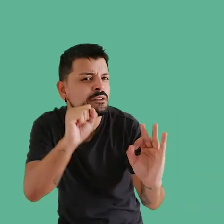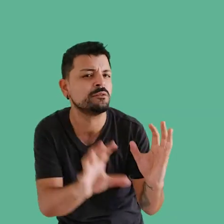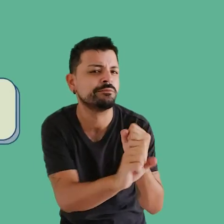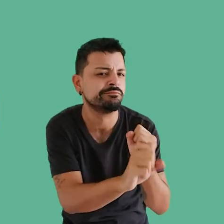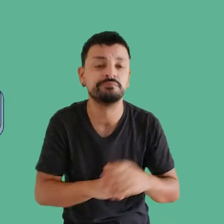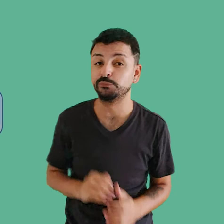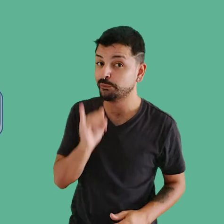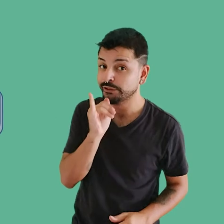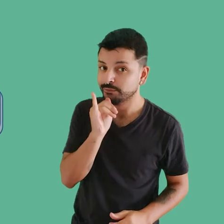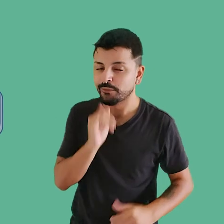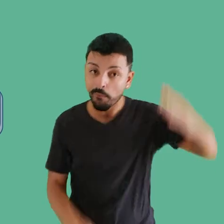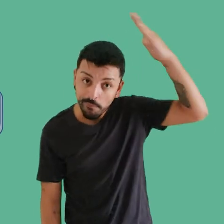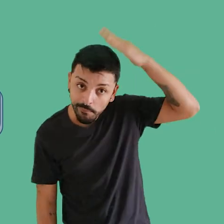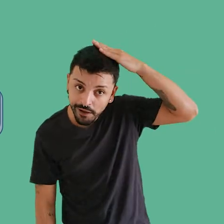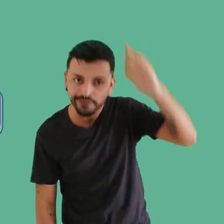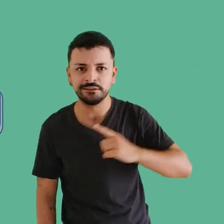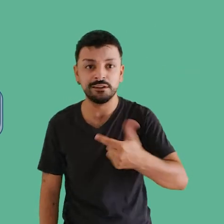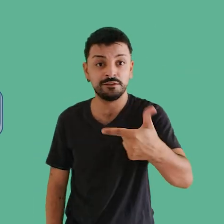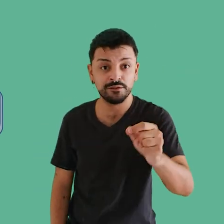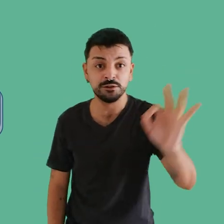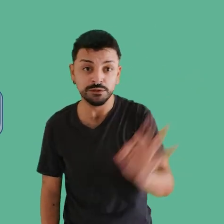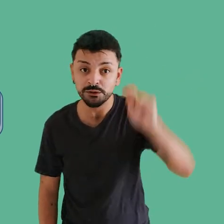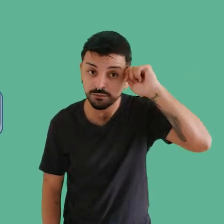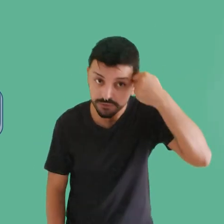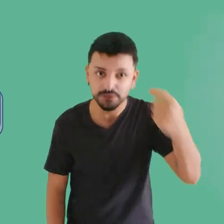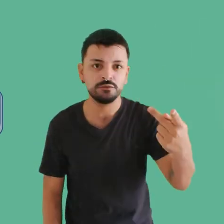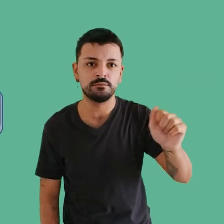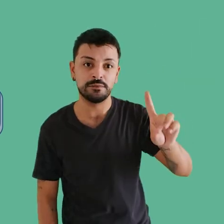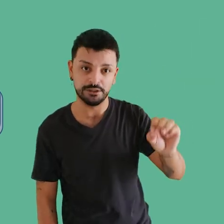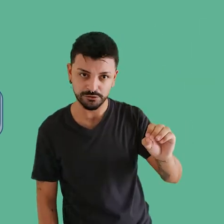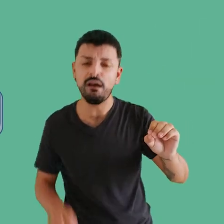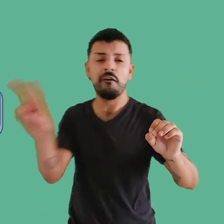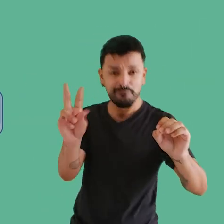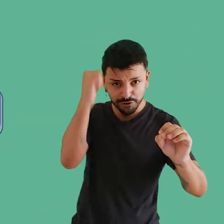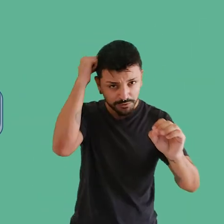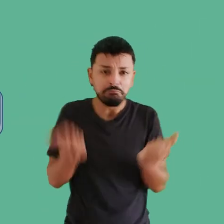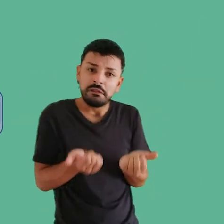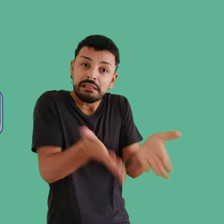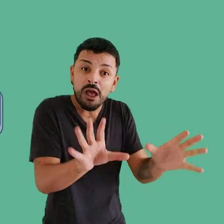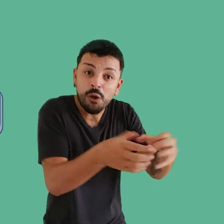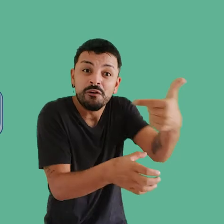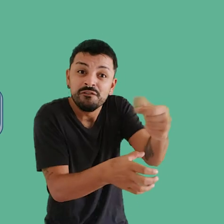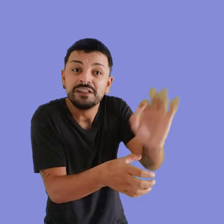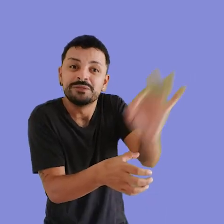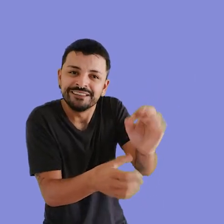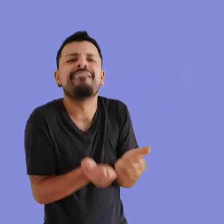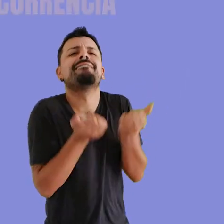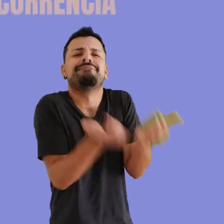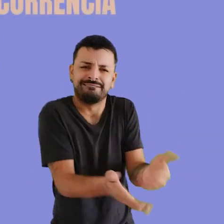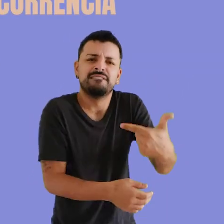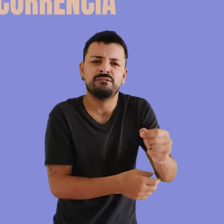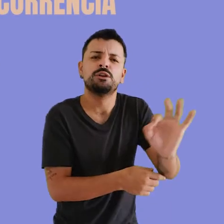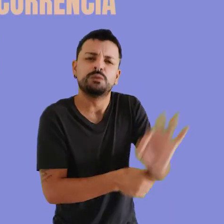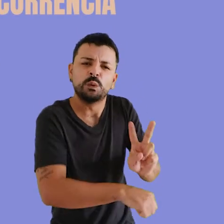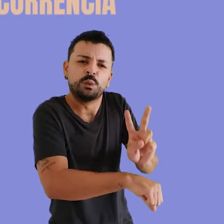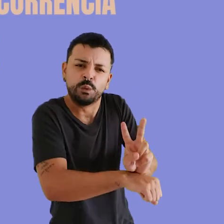tem 20% de pretos e pardos, o vestibular vai reservar para esse grupo 20% das vagas em cada